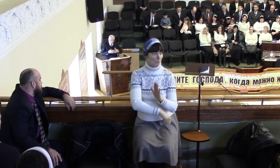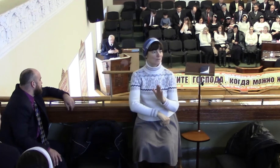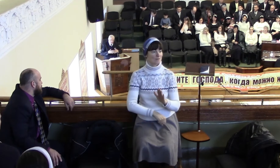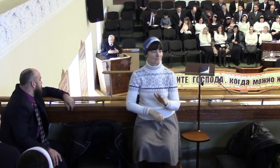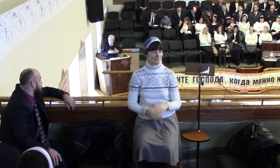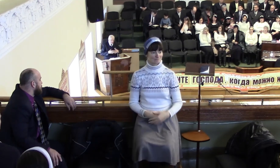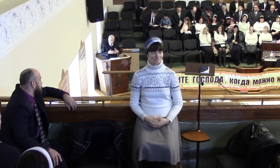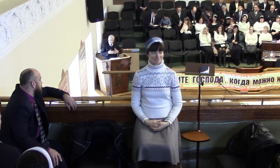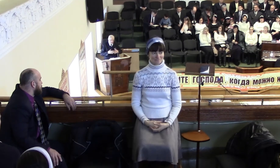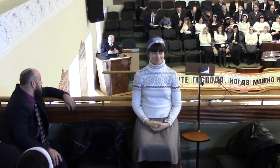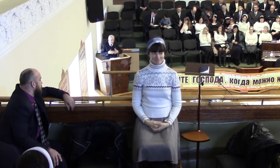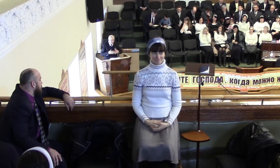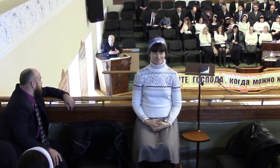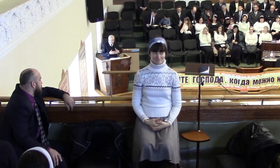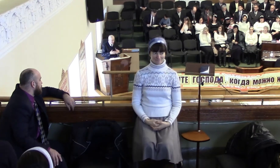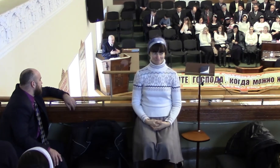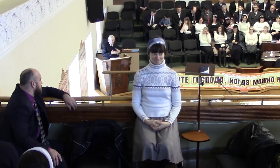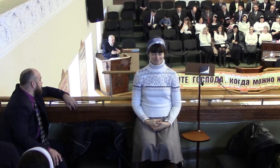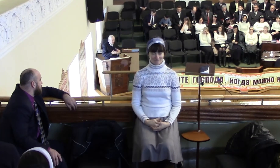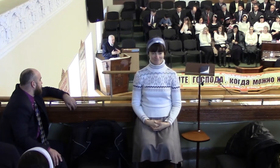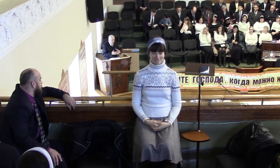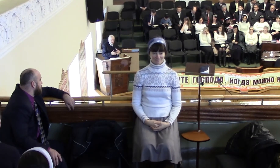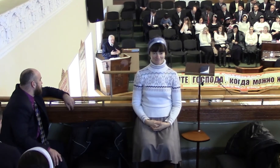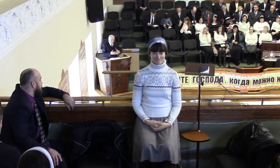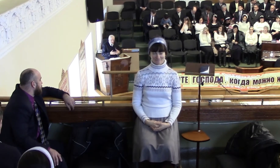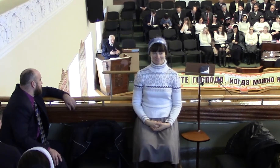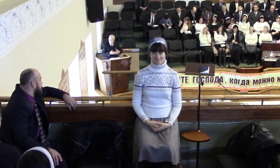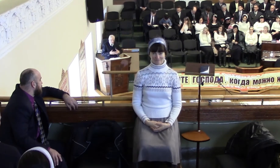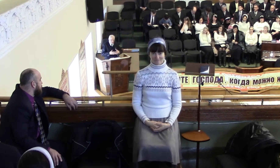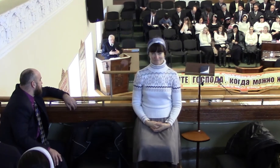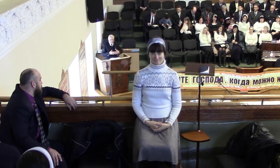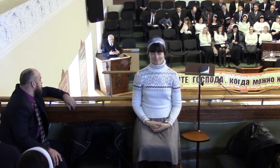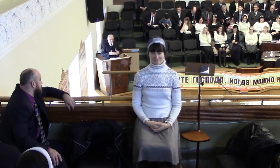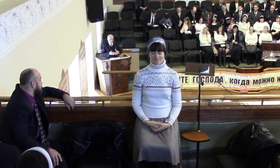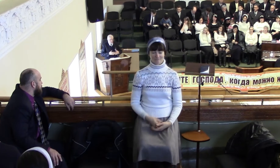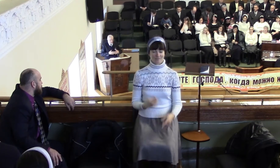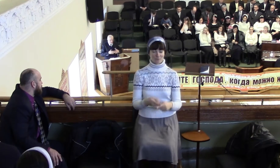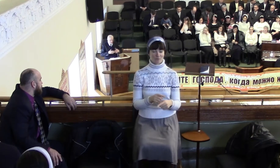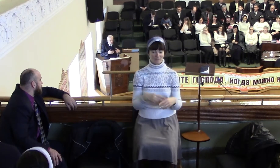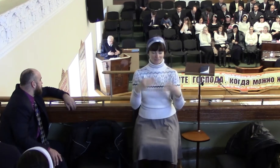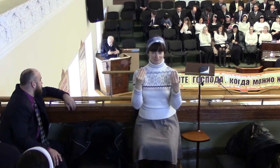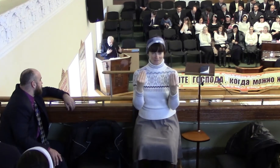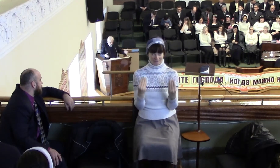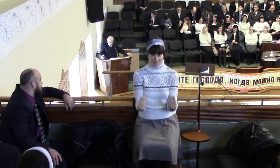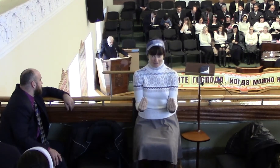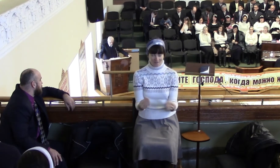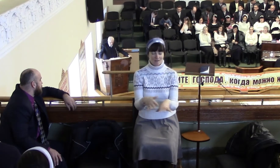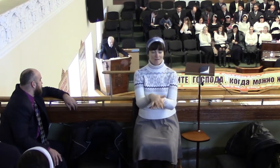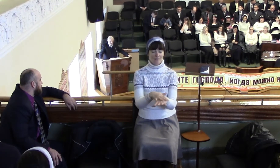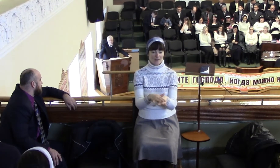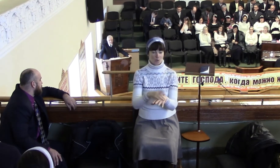сражения двух сил, сил зла и сил света, в этот день